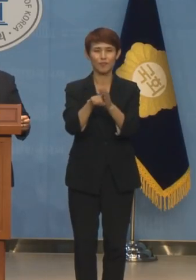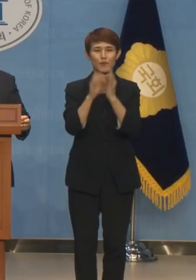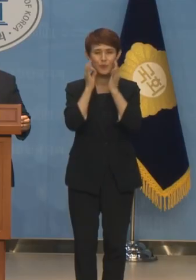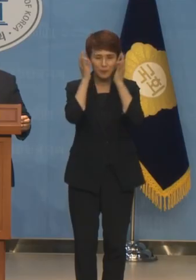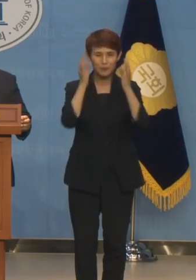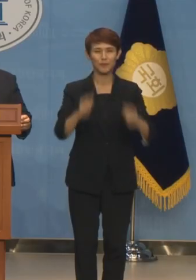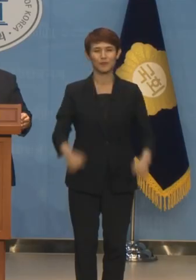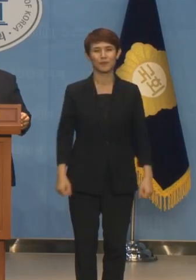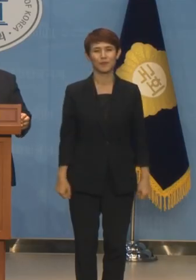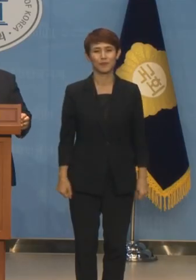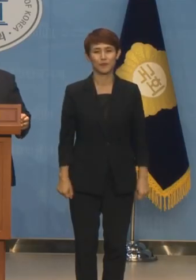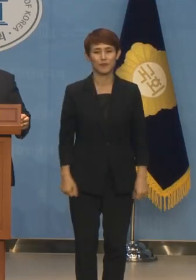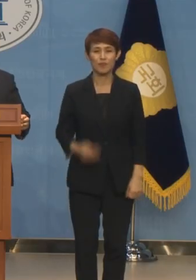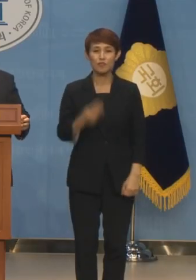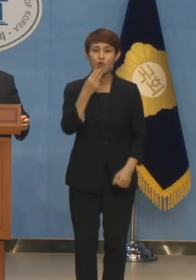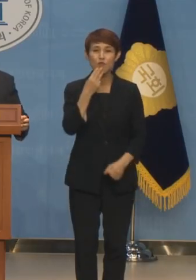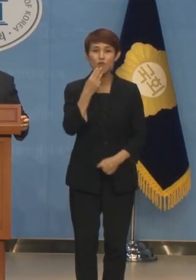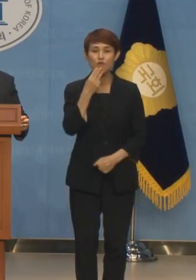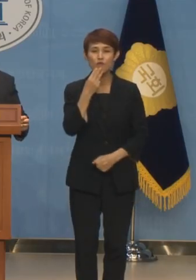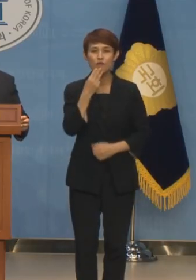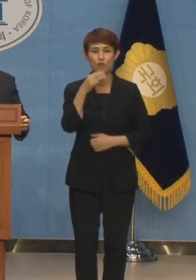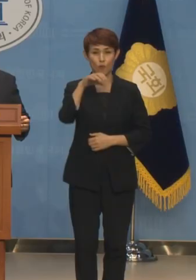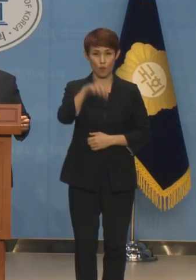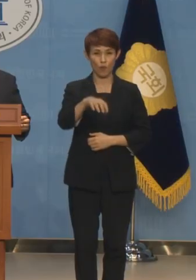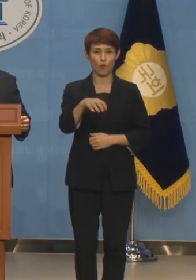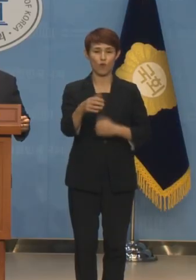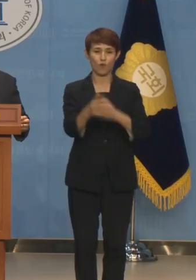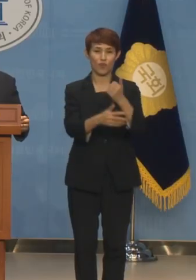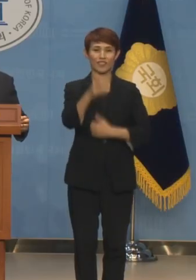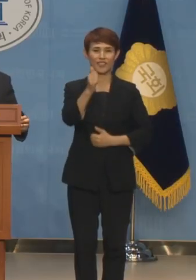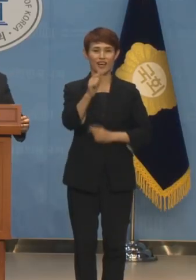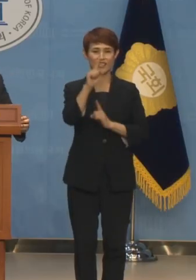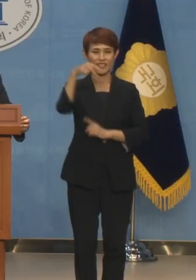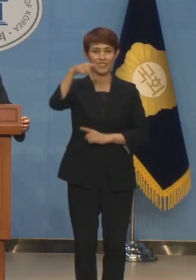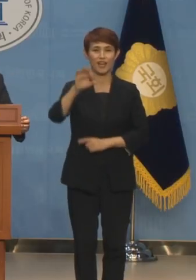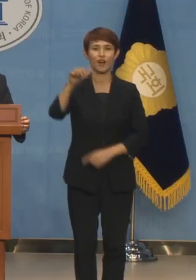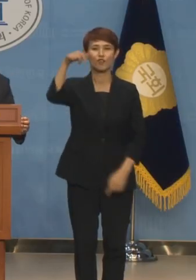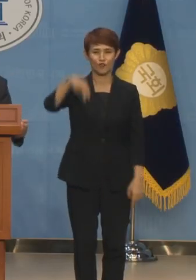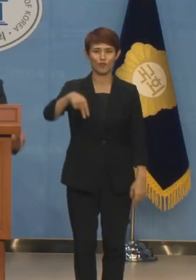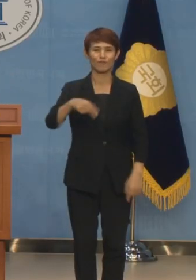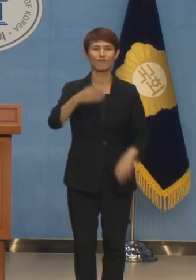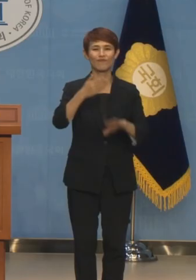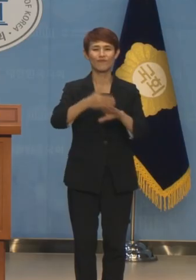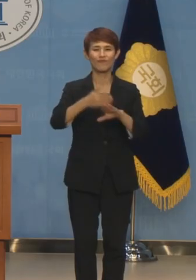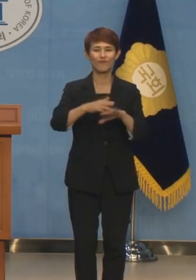가겠습니다. 서울 성북구 당협위원장 이상규입니다. 감사합니다.